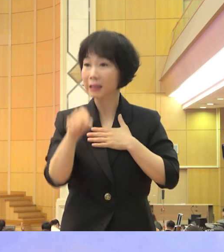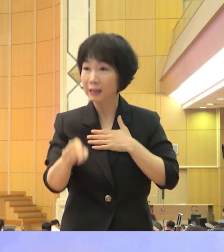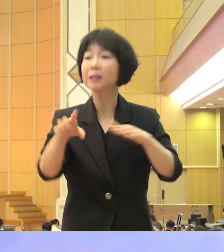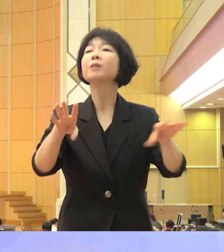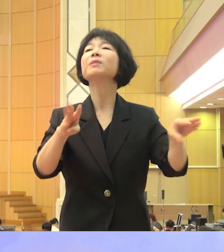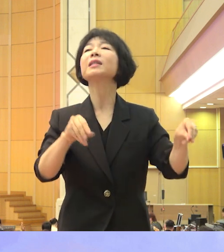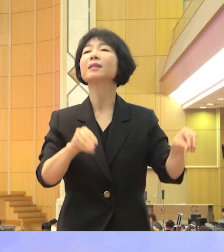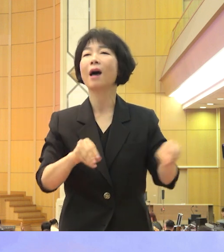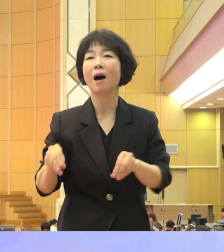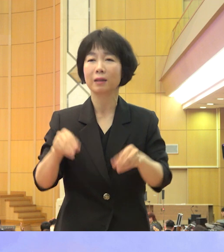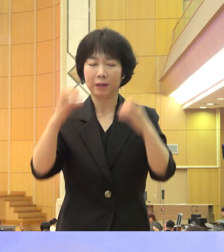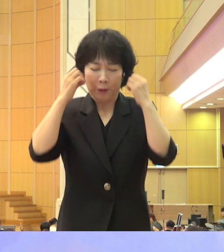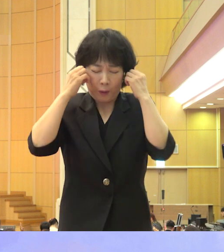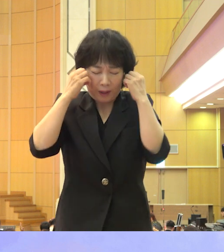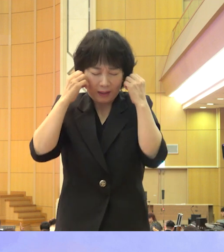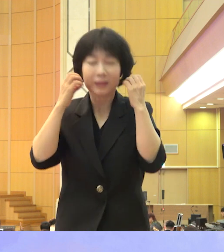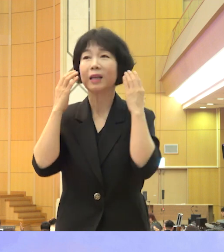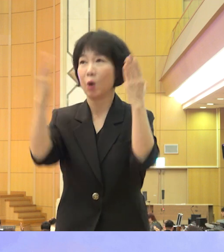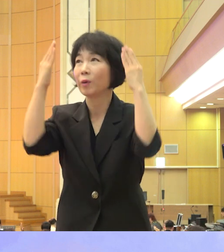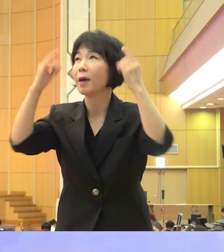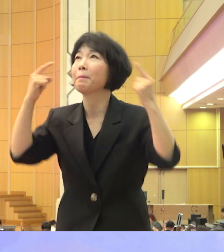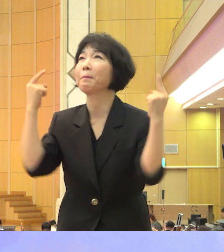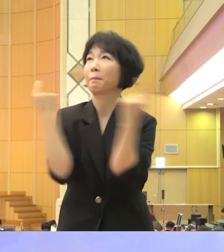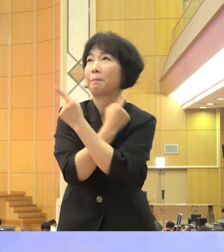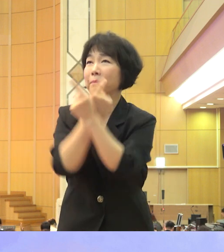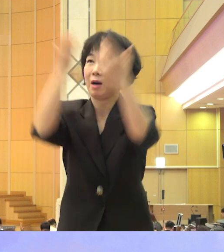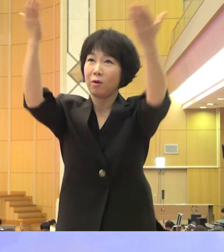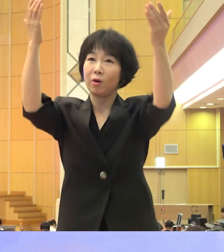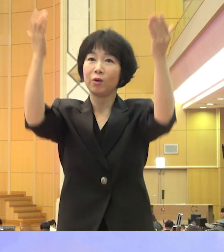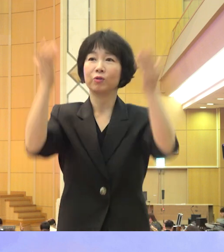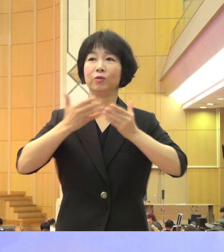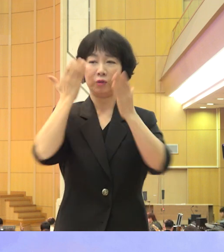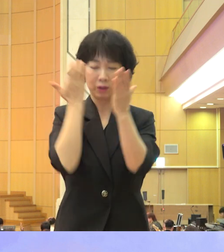진리의 말씀 이 땅 새롭게 하소서.